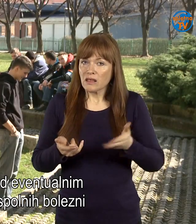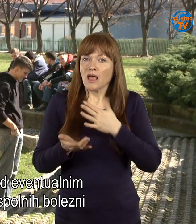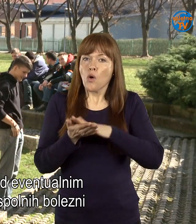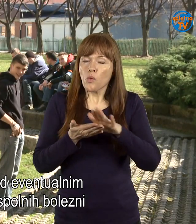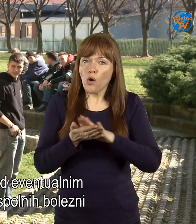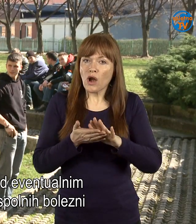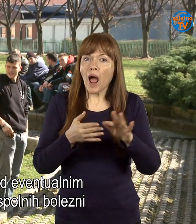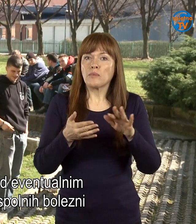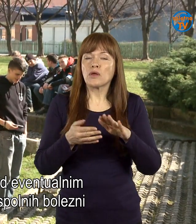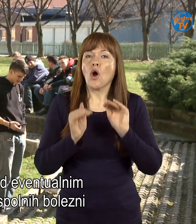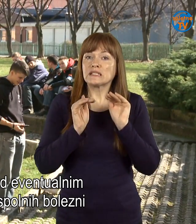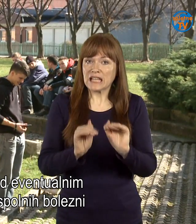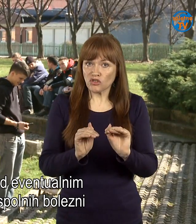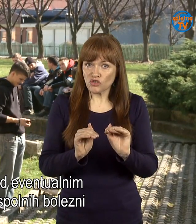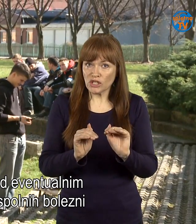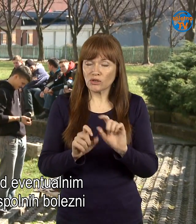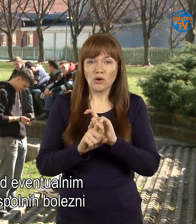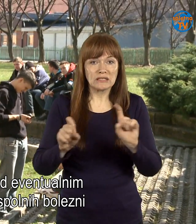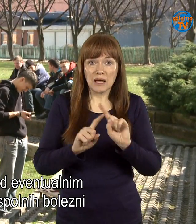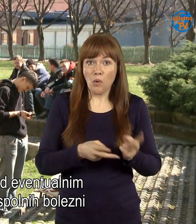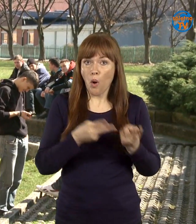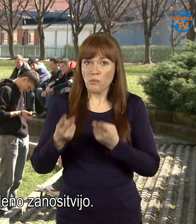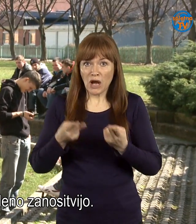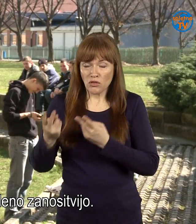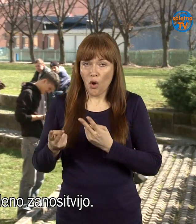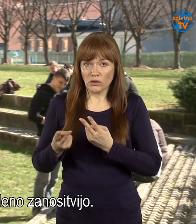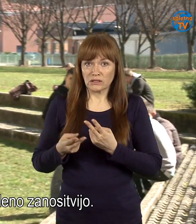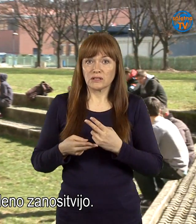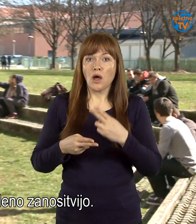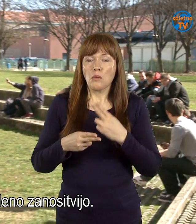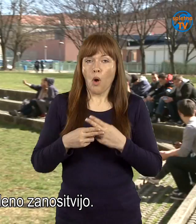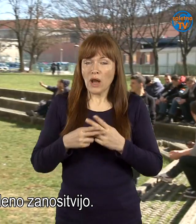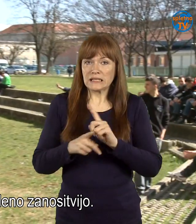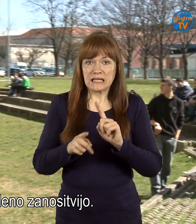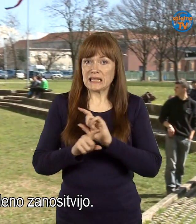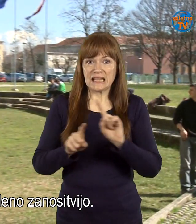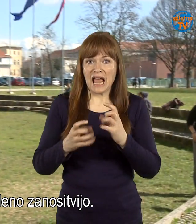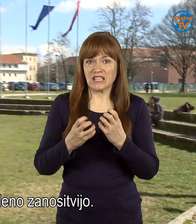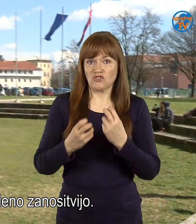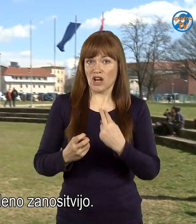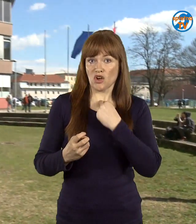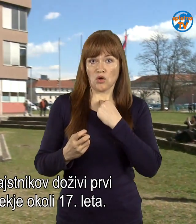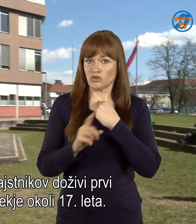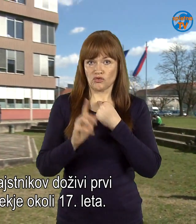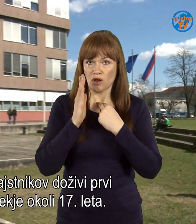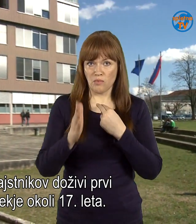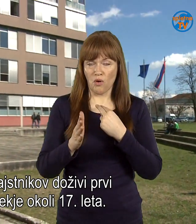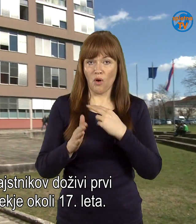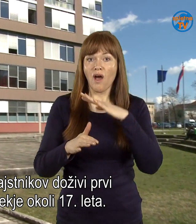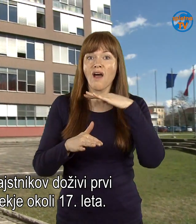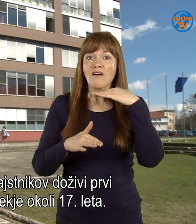zaščito pred eventualnim prenosom spolnih bolezni in pred neželeno zanositvijo. Velika